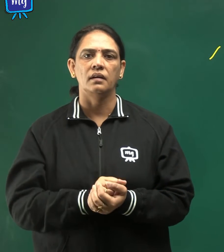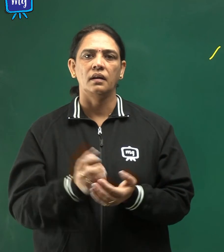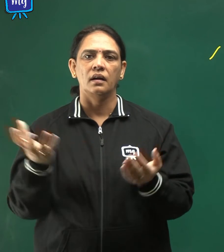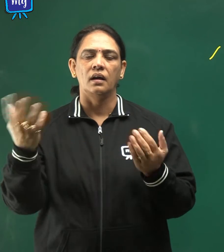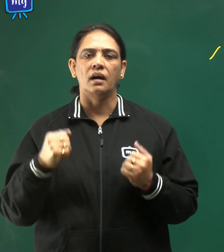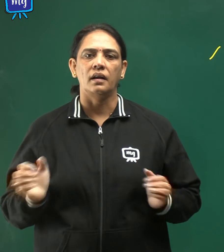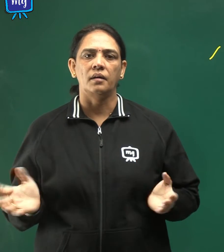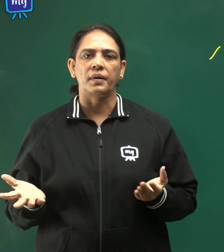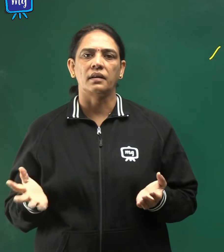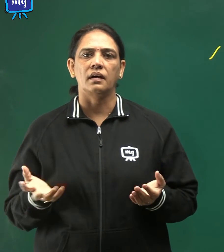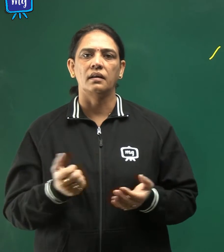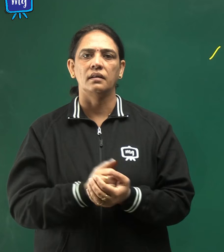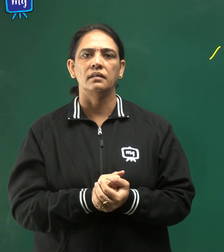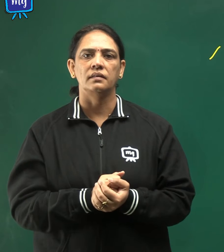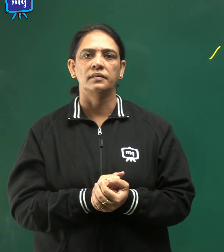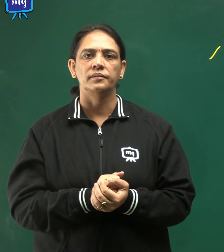आने की